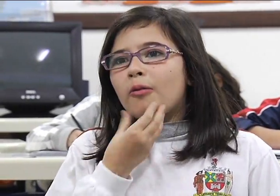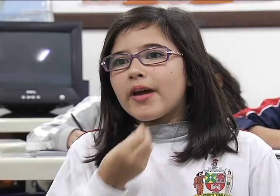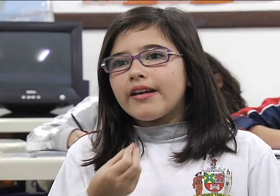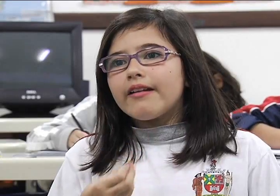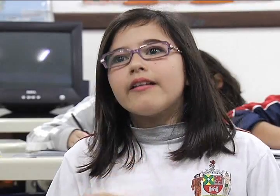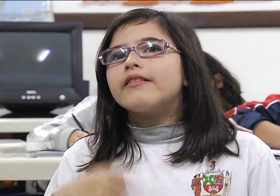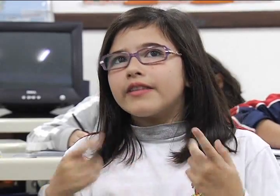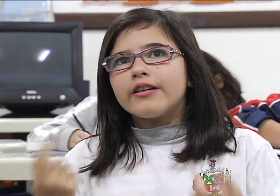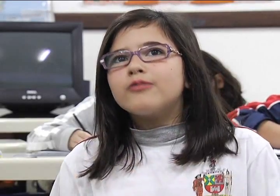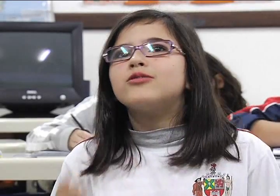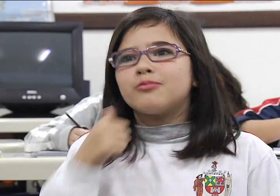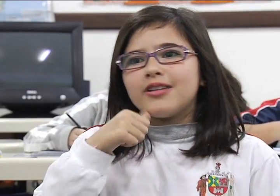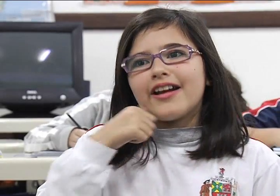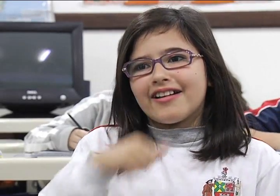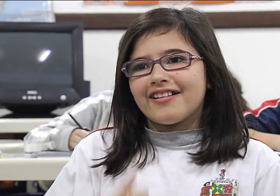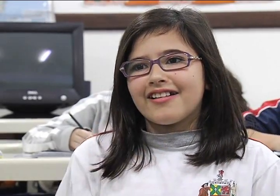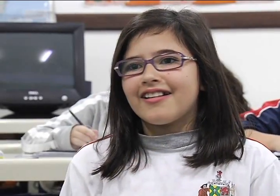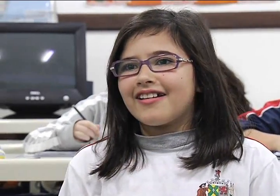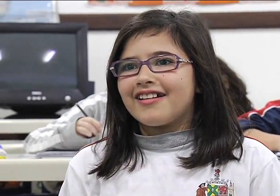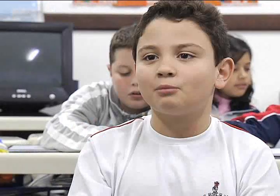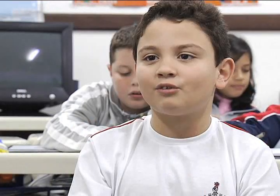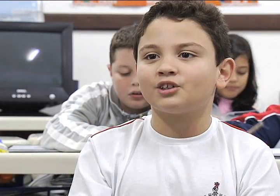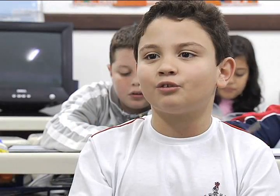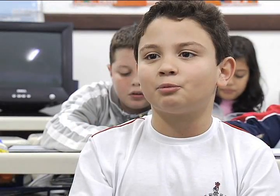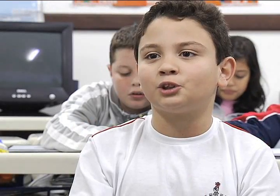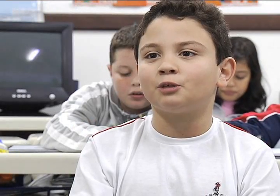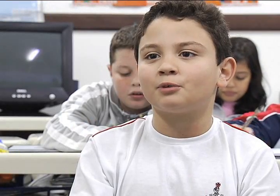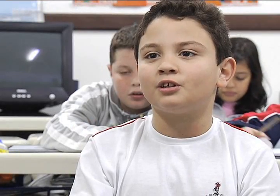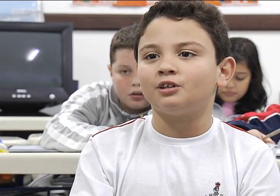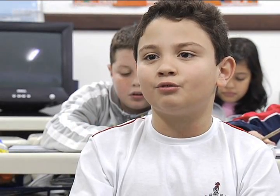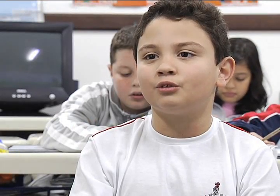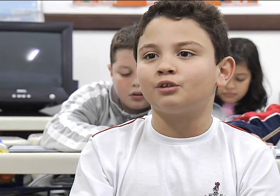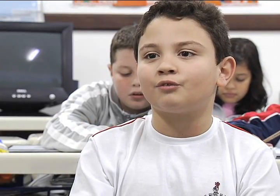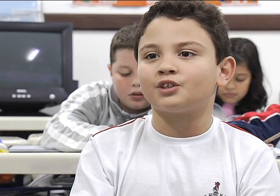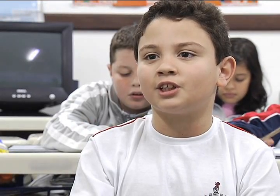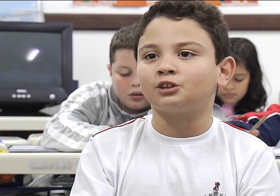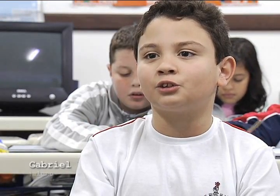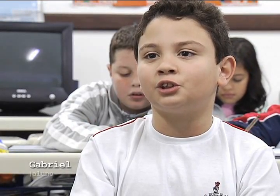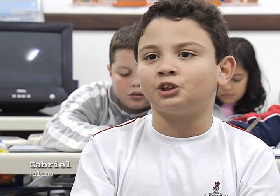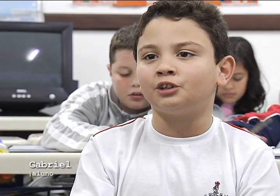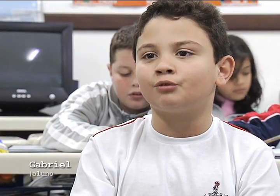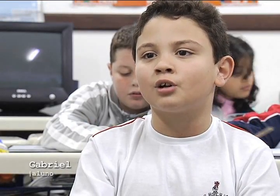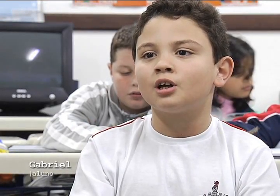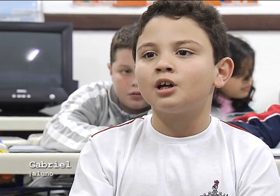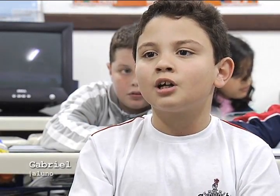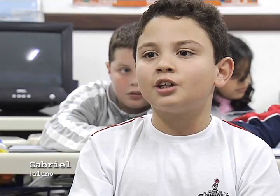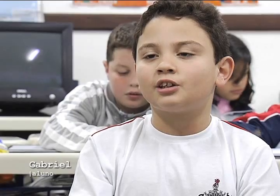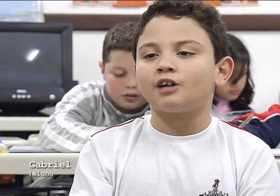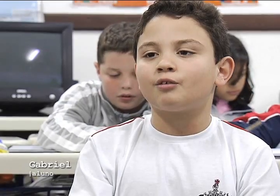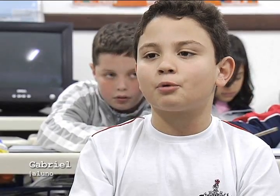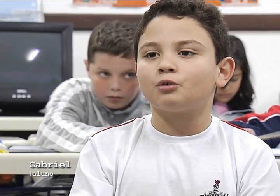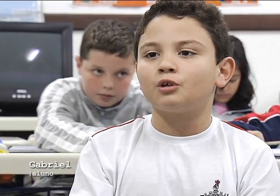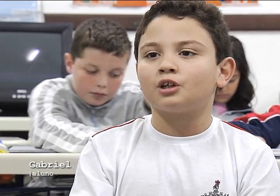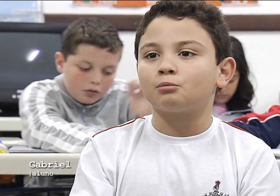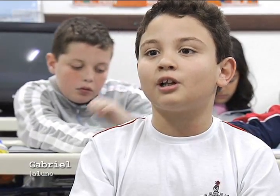homem e não de mulher. Uma vez eu fui pro shopping e vi um deficiente auditivo que estava procurando uma